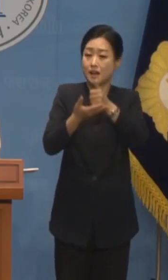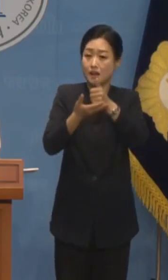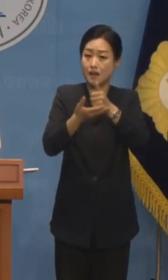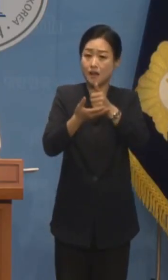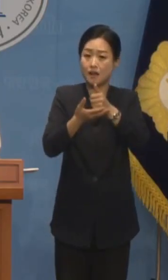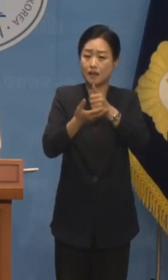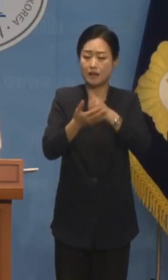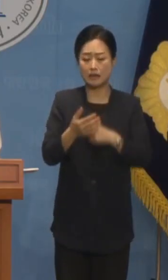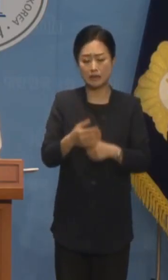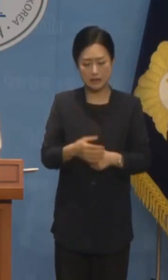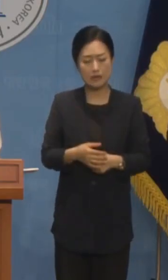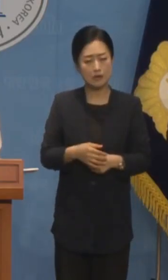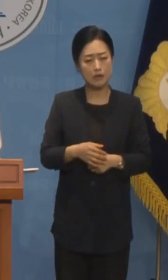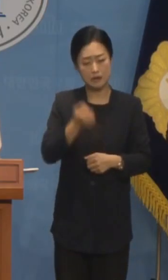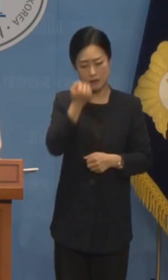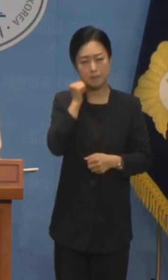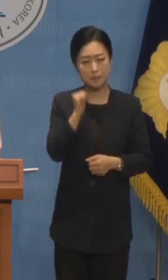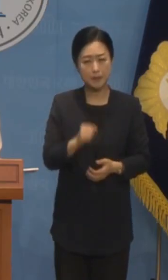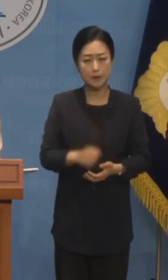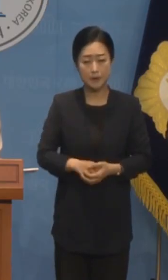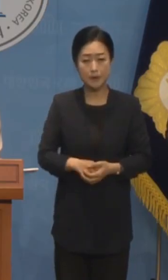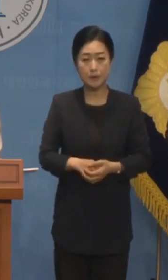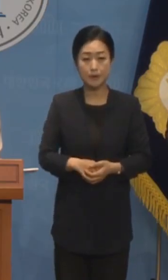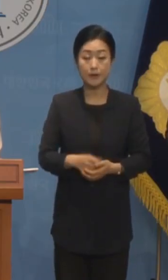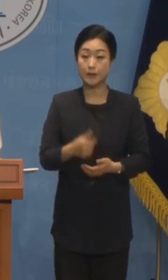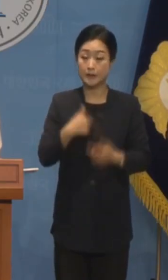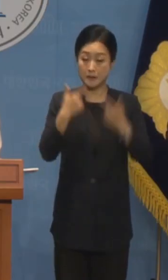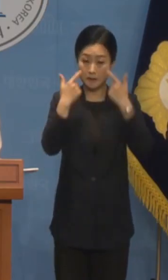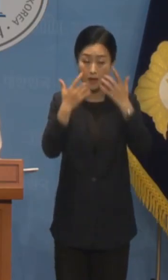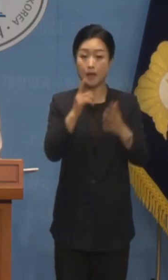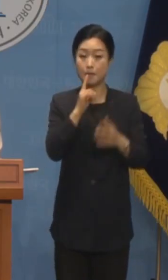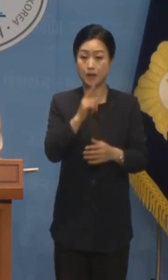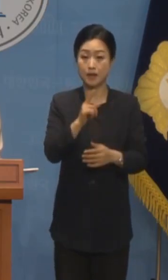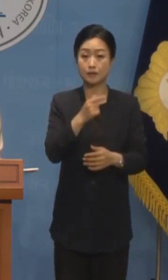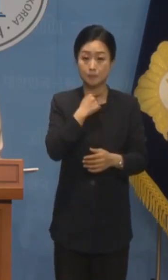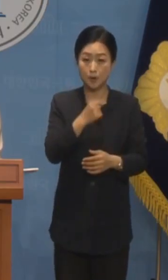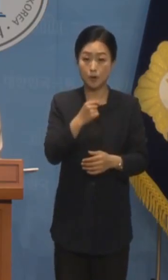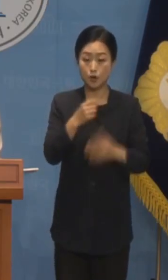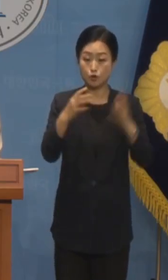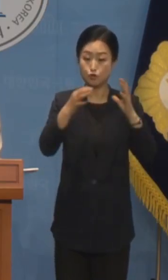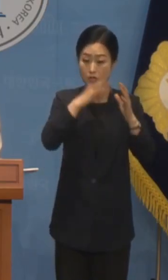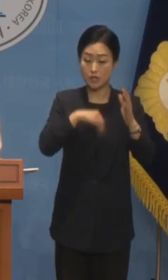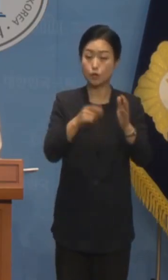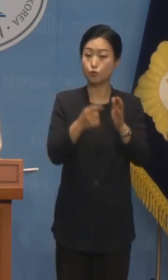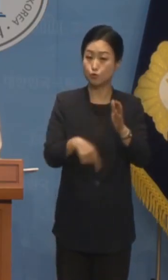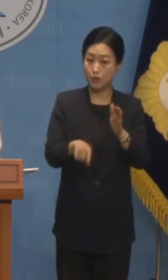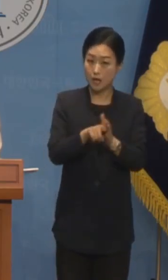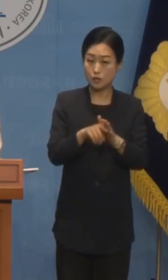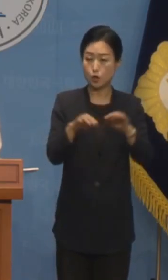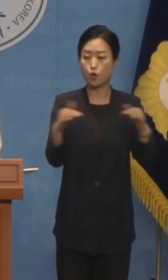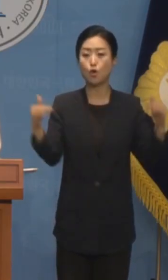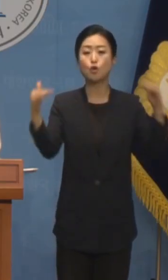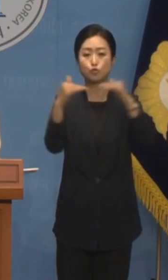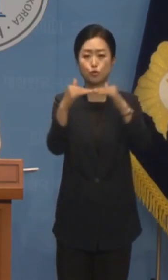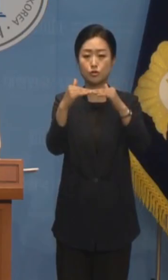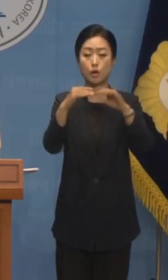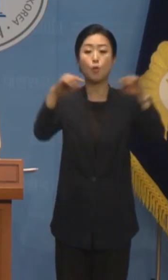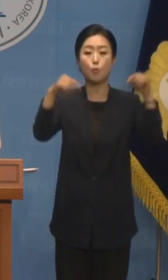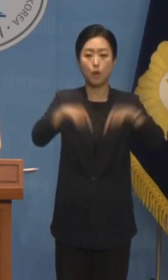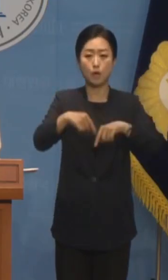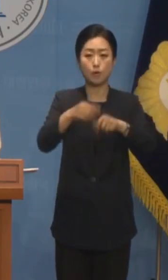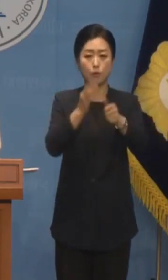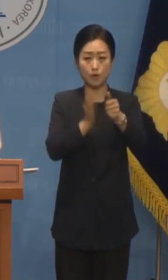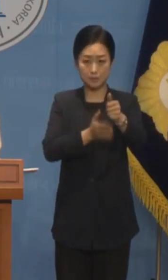될 것입니다. 분명히 밝힙니다. 국익을 기초로 한 당당한 균형 외교만이 한반도의